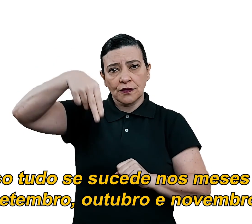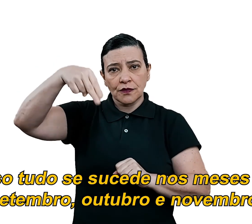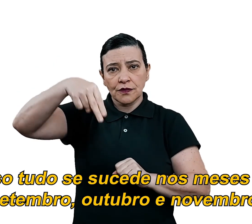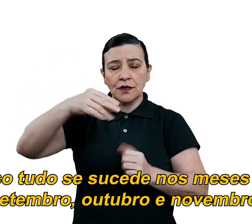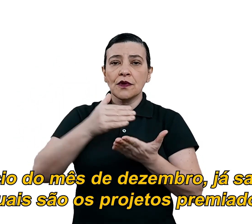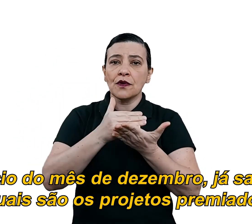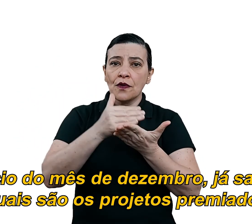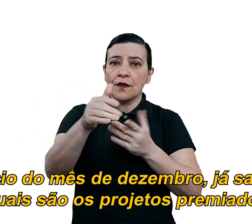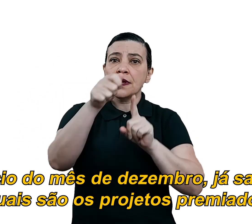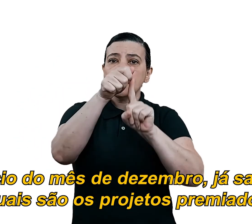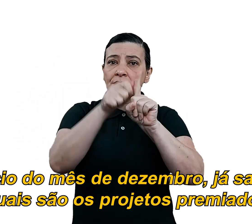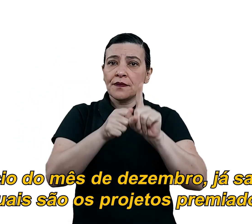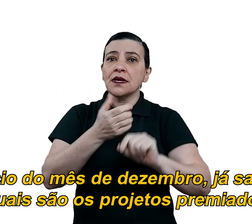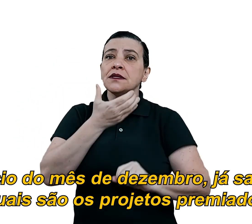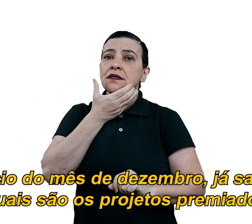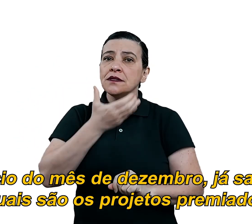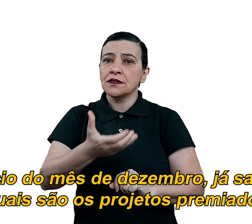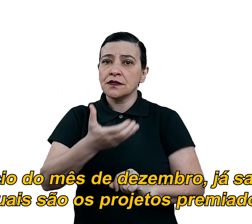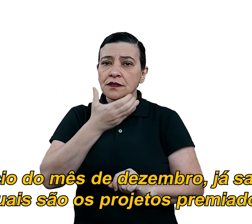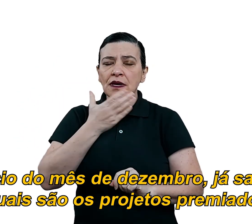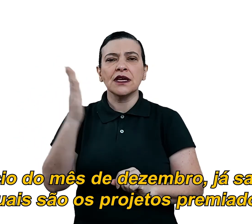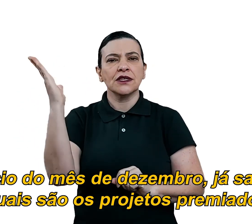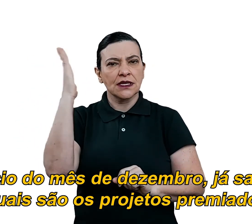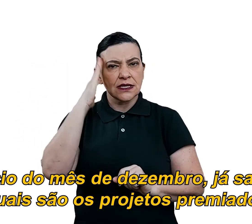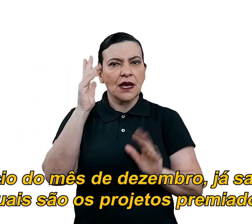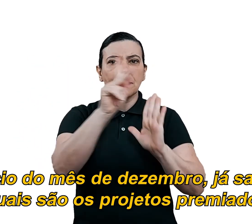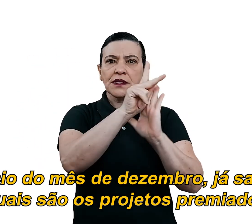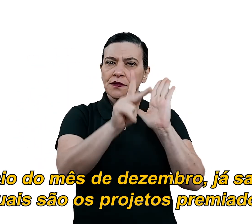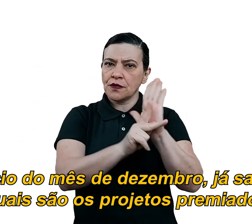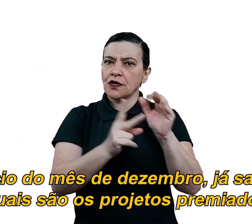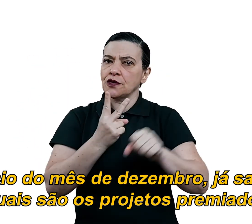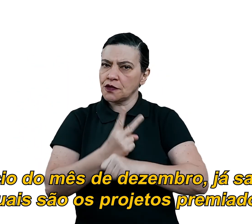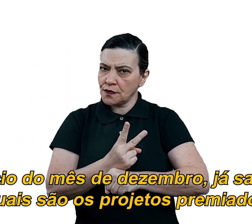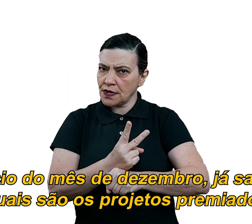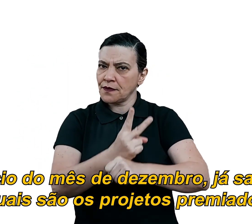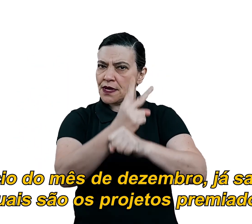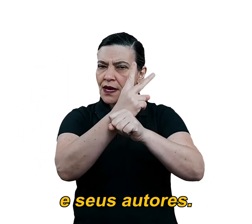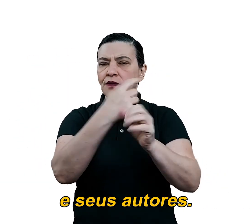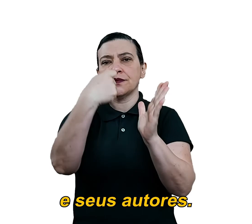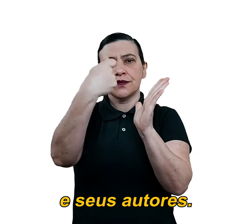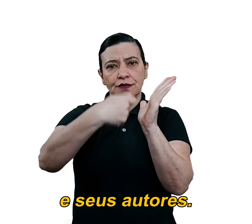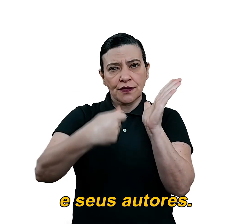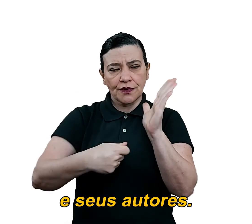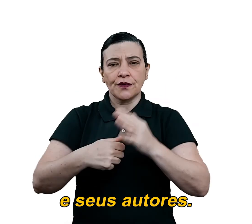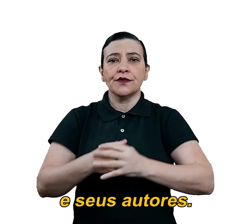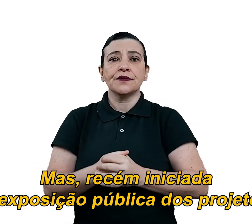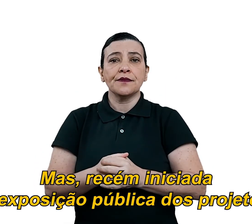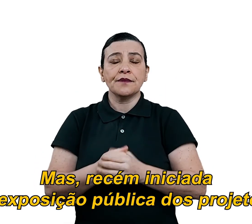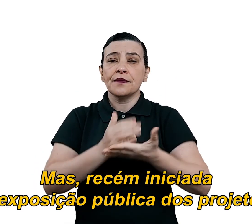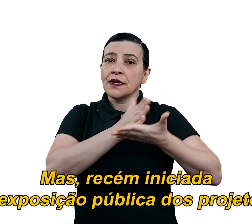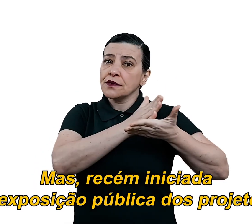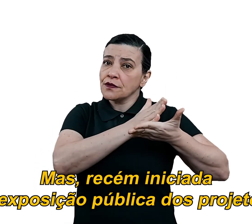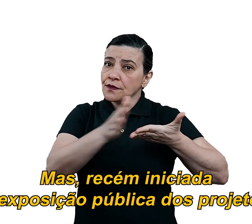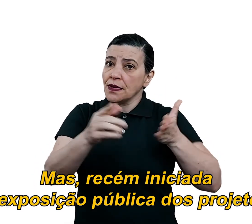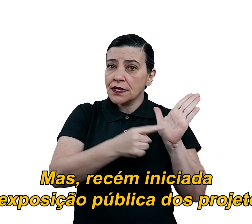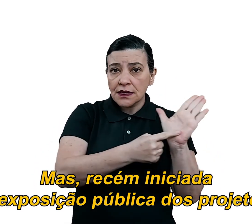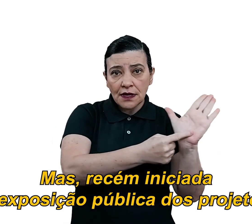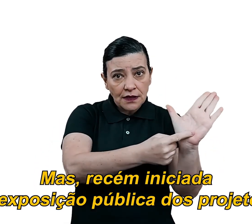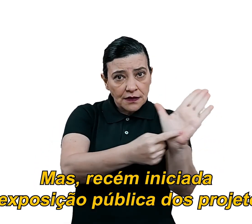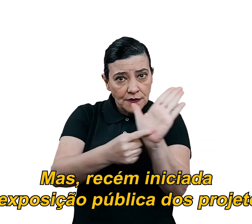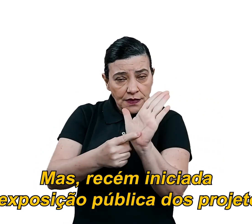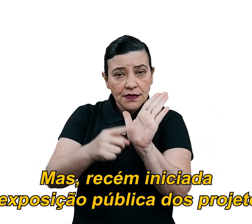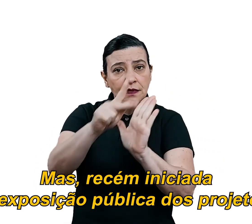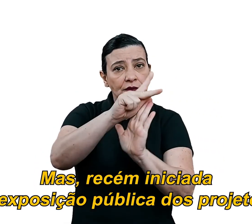e novembro. No início do mês de dezembro, já sabemos quais são os projetos premiados e seus autores. Mas,